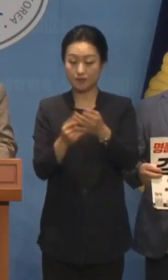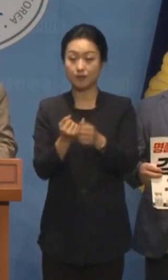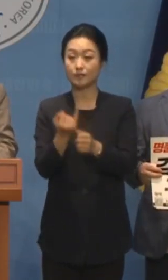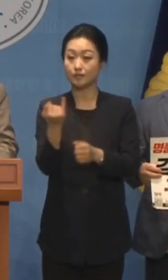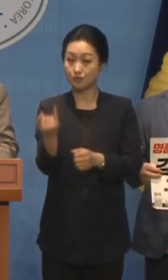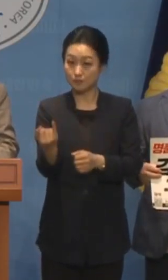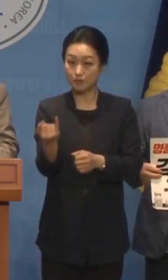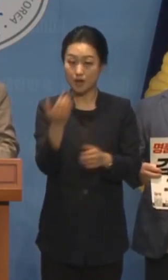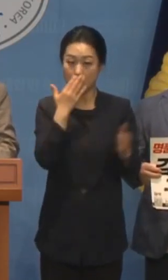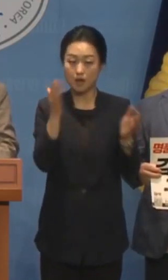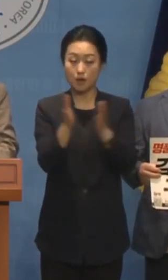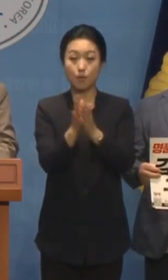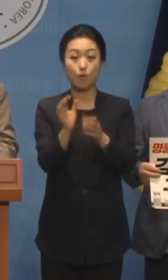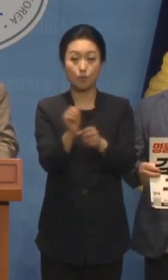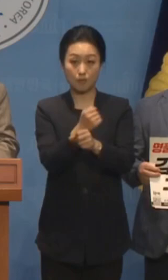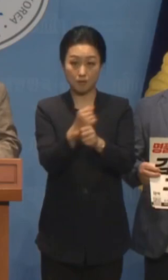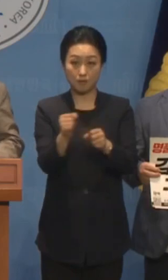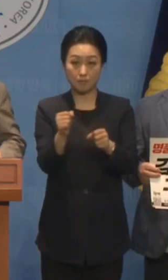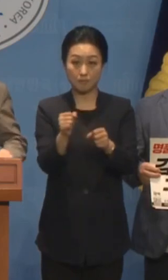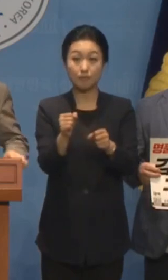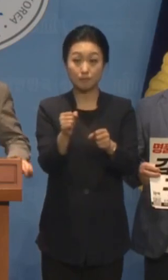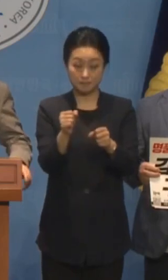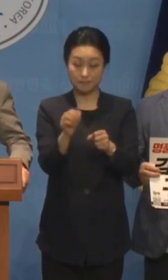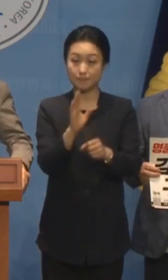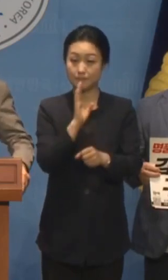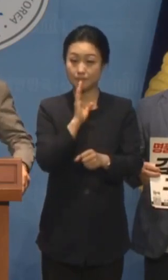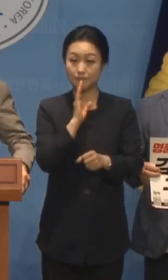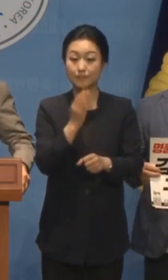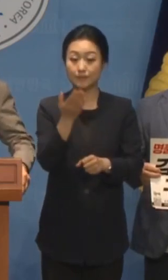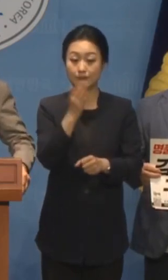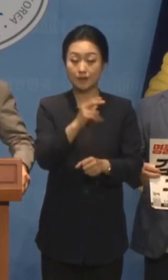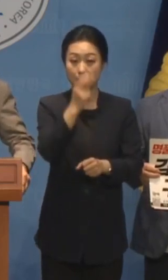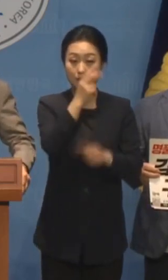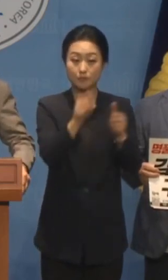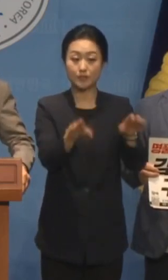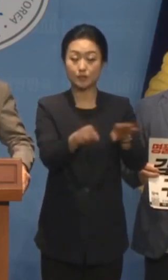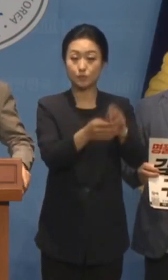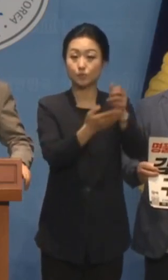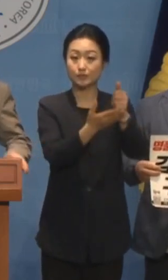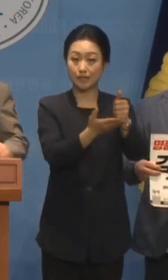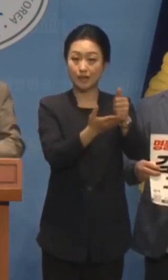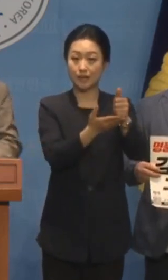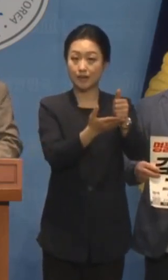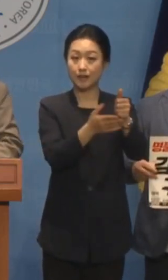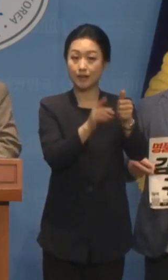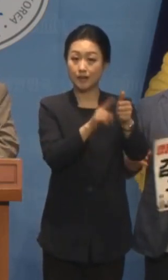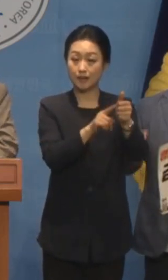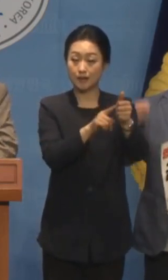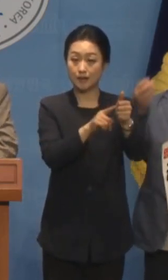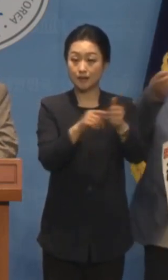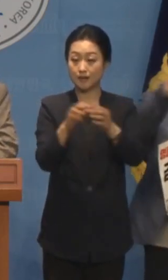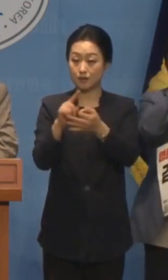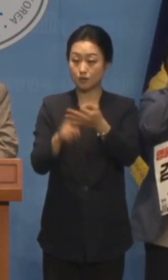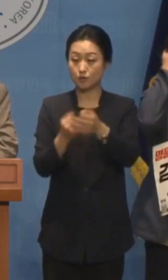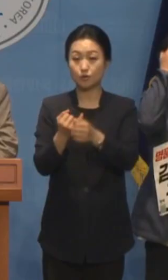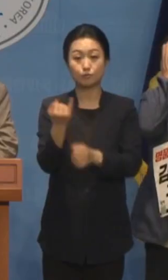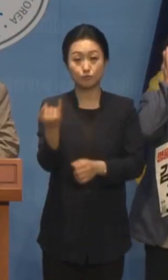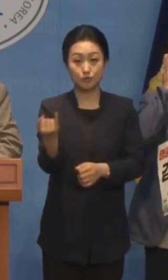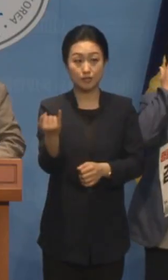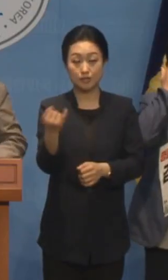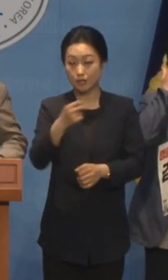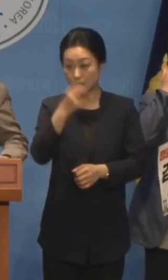피의자이며 공범관계에 있습니다. 그러나 이원석 검찰총장은 피의자 김건희에